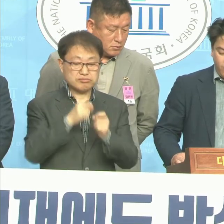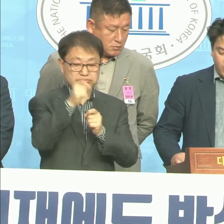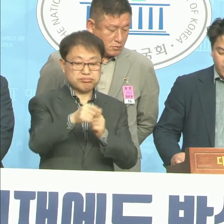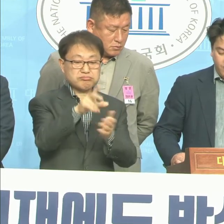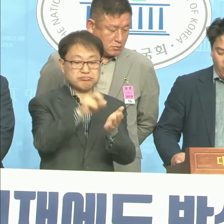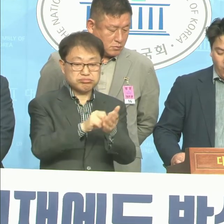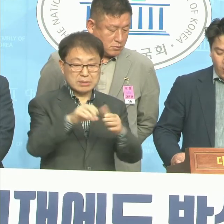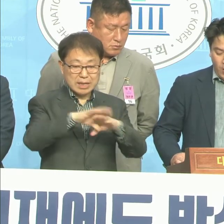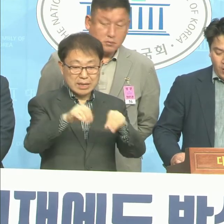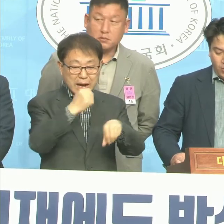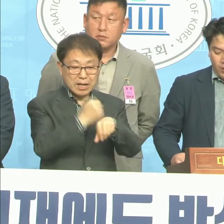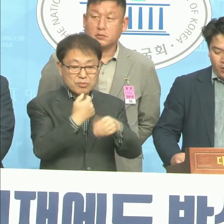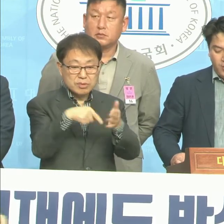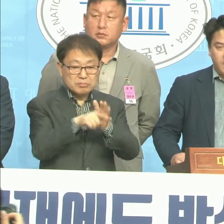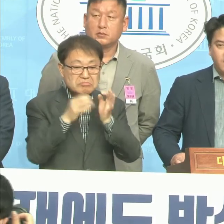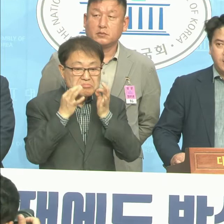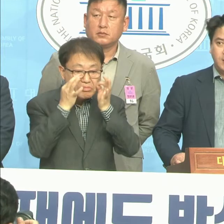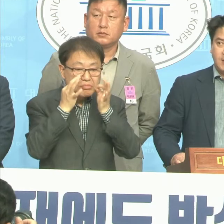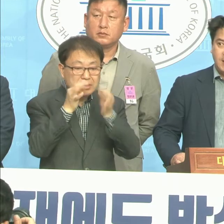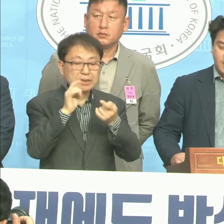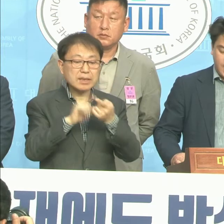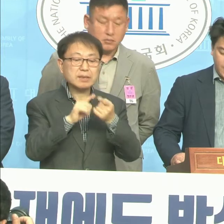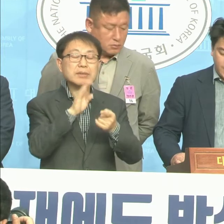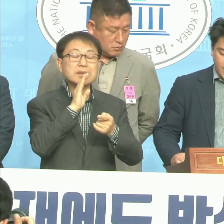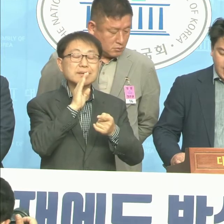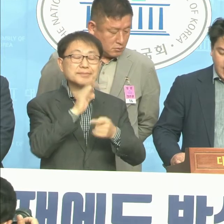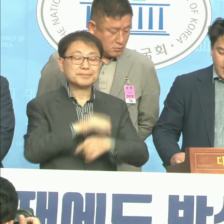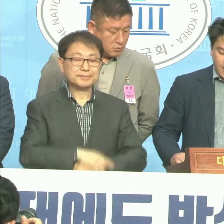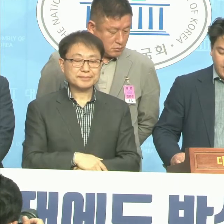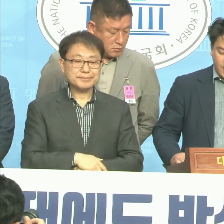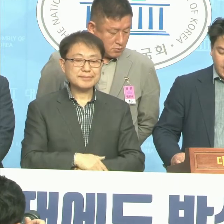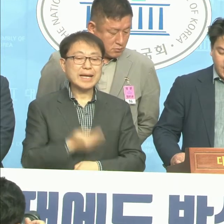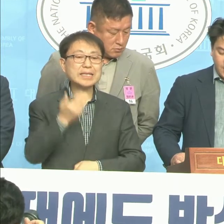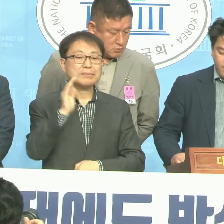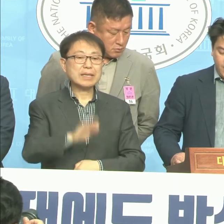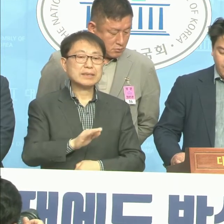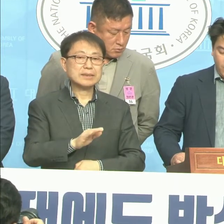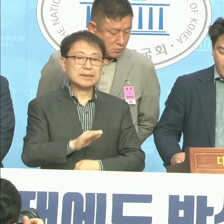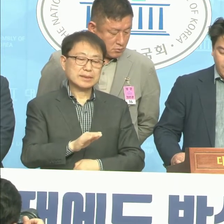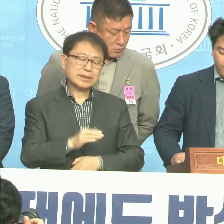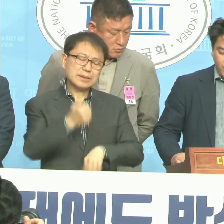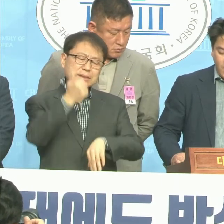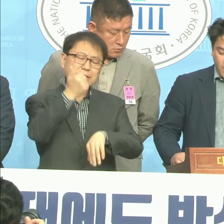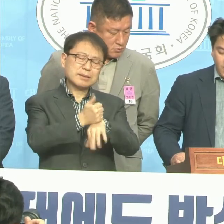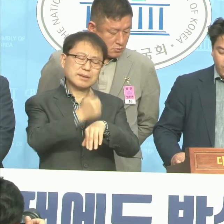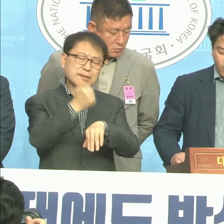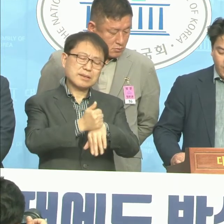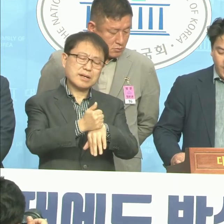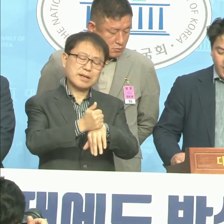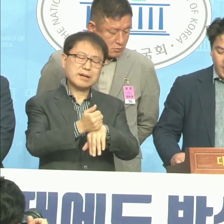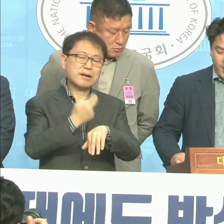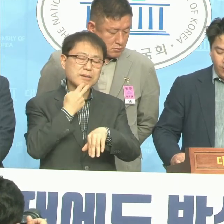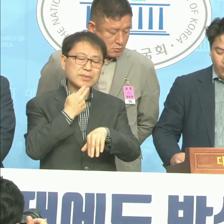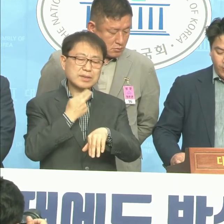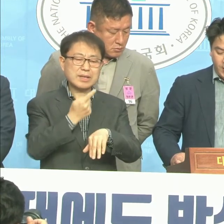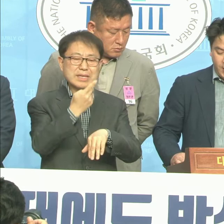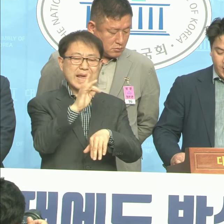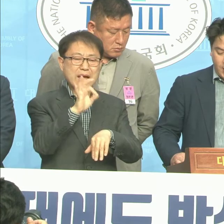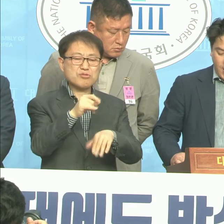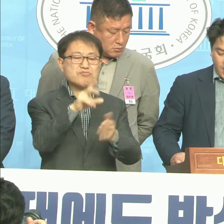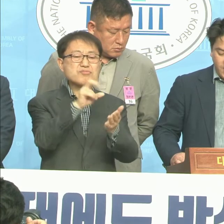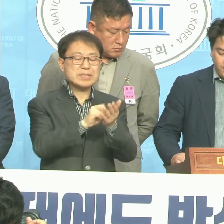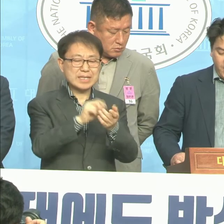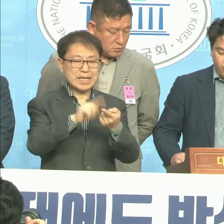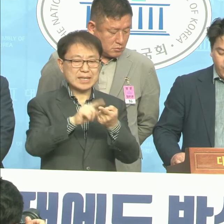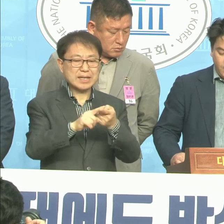해결하고 지금도 노력하고 있다는 것은 사실이라 하지만 결실을 맺지 못하는 대우조선해양의 하도급 문제를